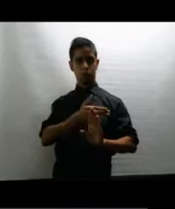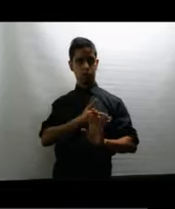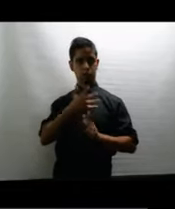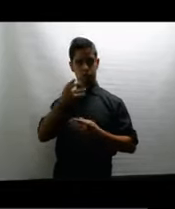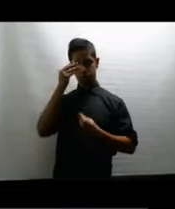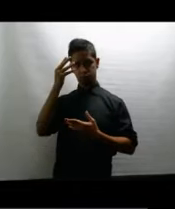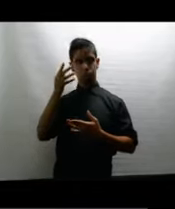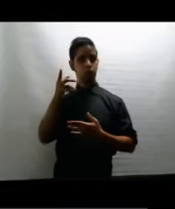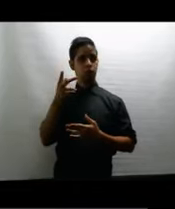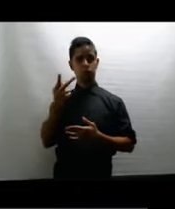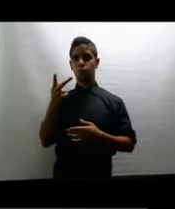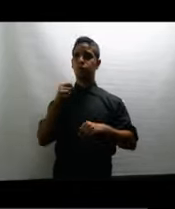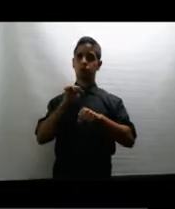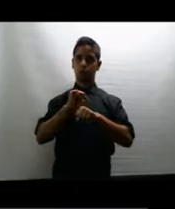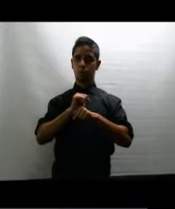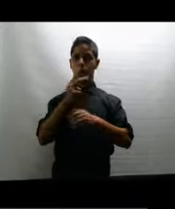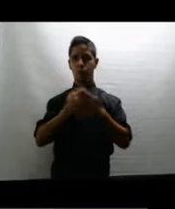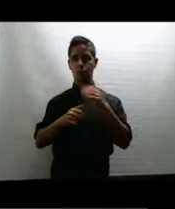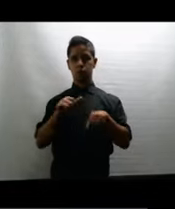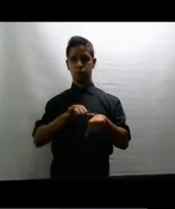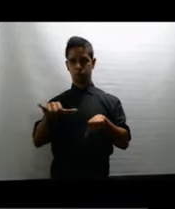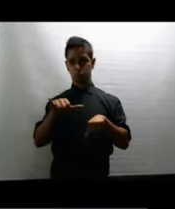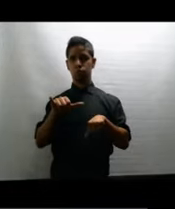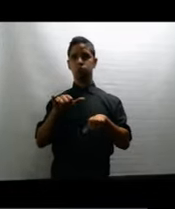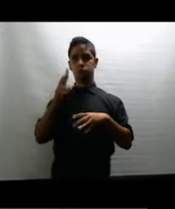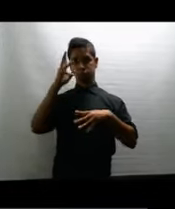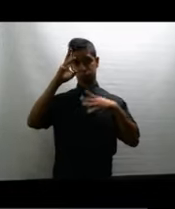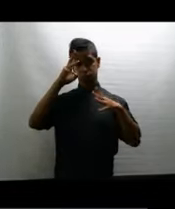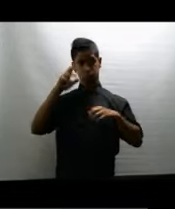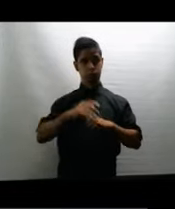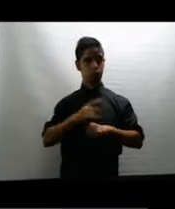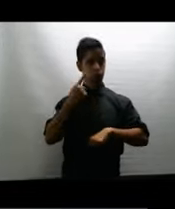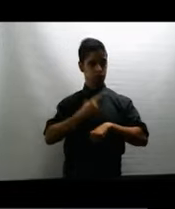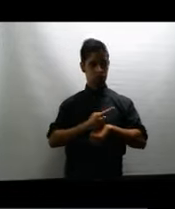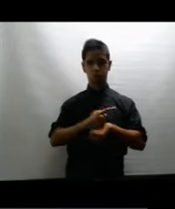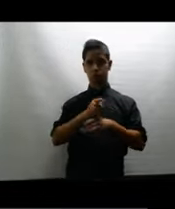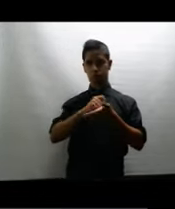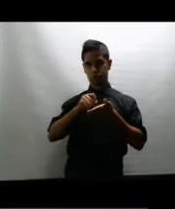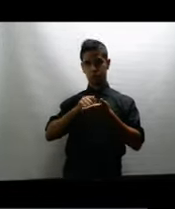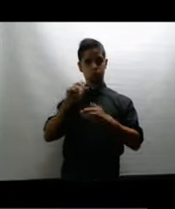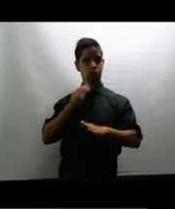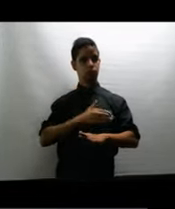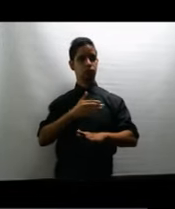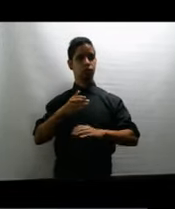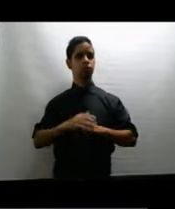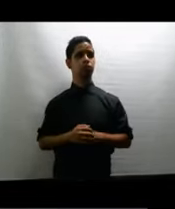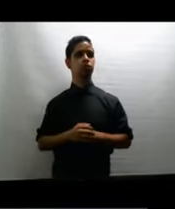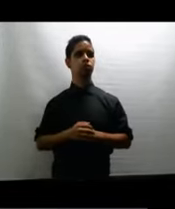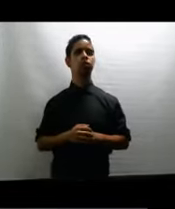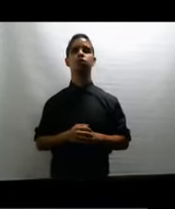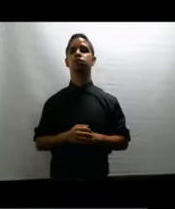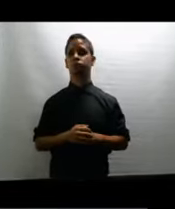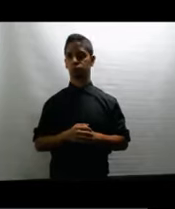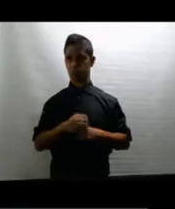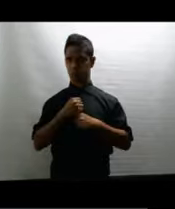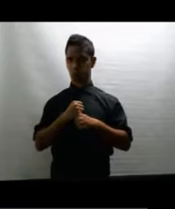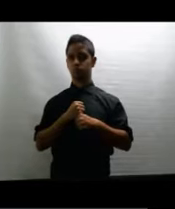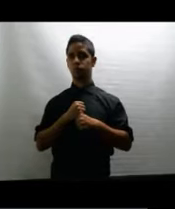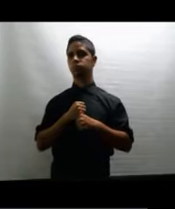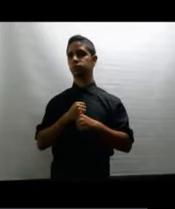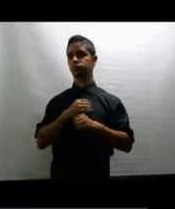Y hemos trabajado creativamente también. De hecho, nosotros compusimos una canción. Sí, y tú me hiciste la composición musical sí, de la nada.